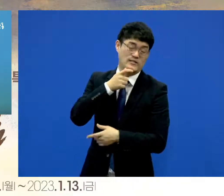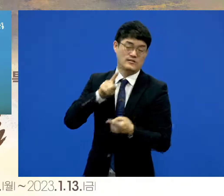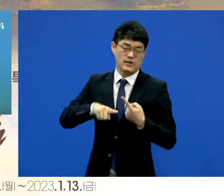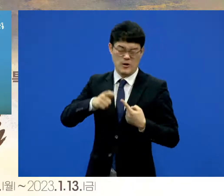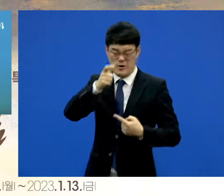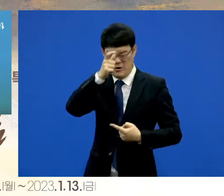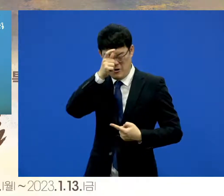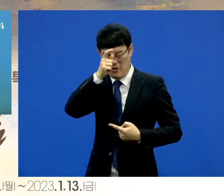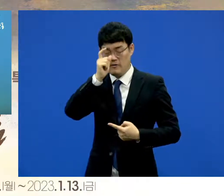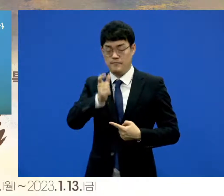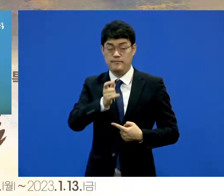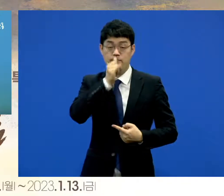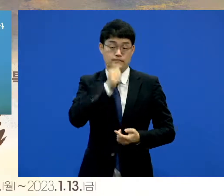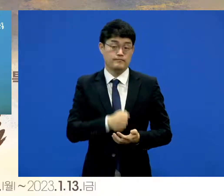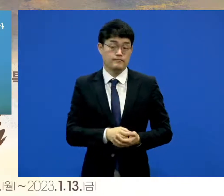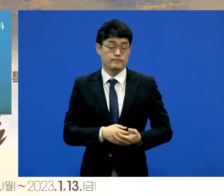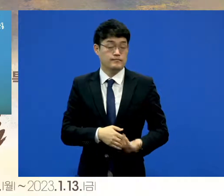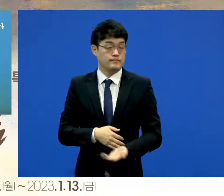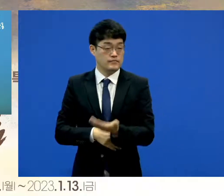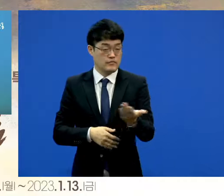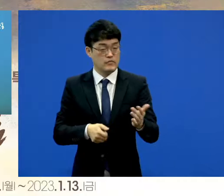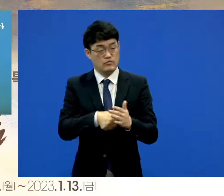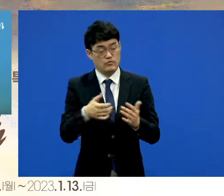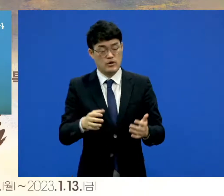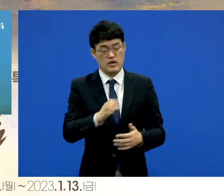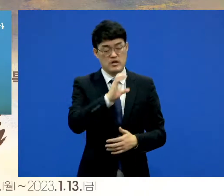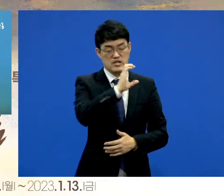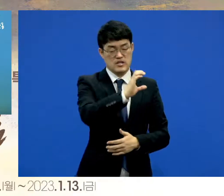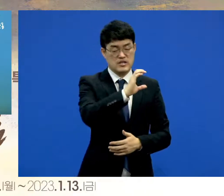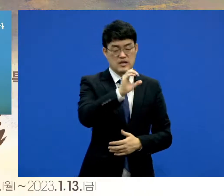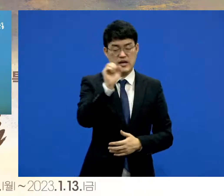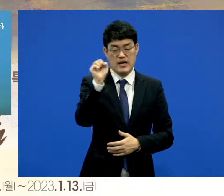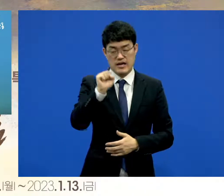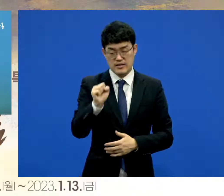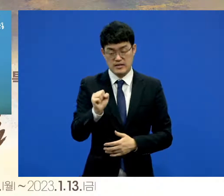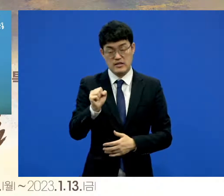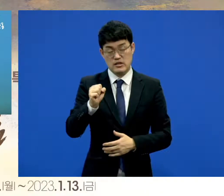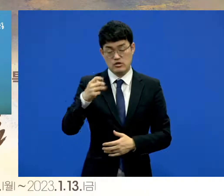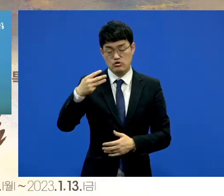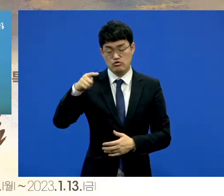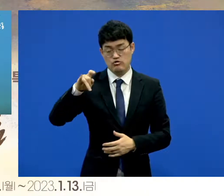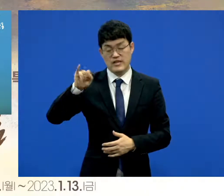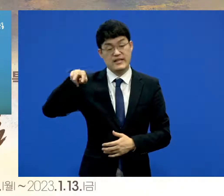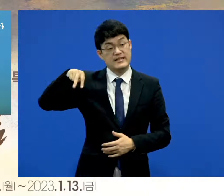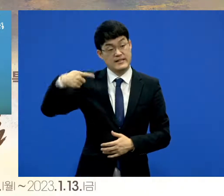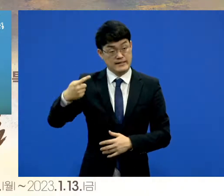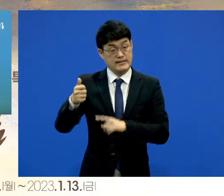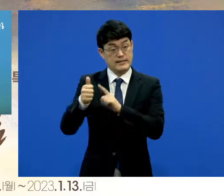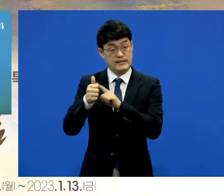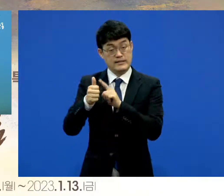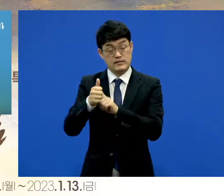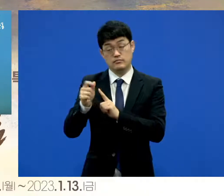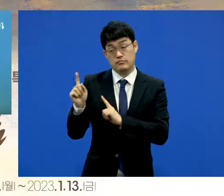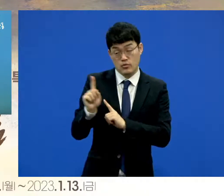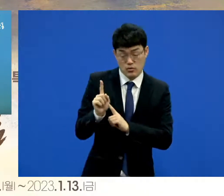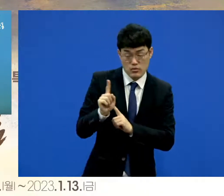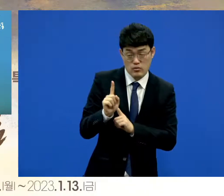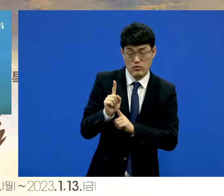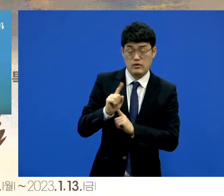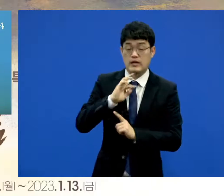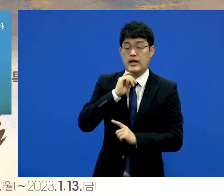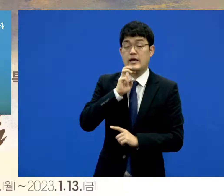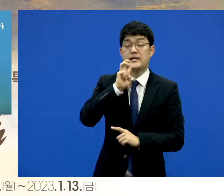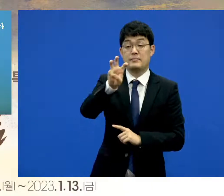유명한 C.S. 루이스는 나이 30에 무신론에서 유신론으로